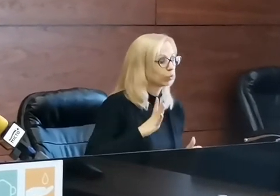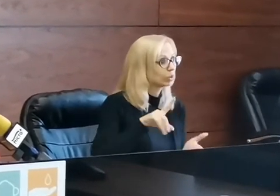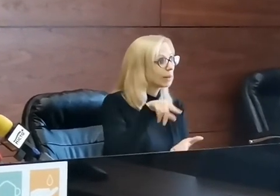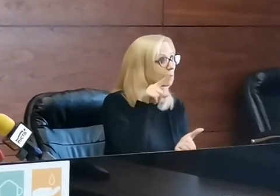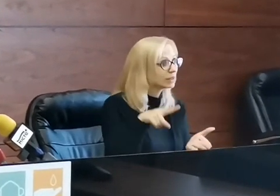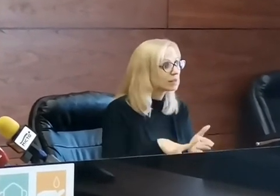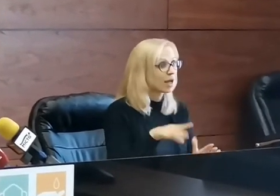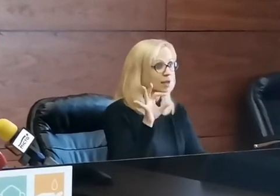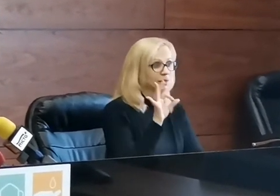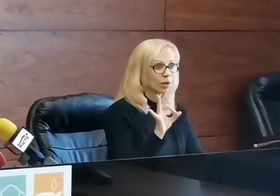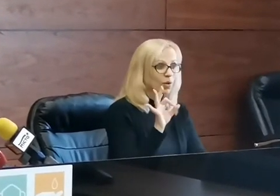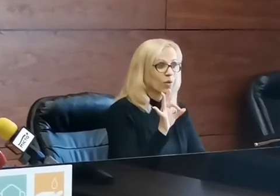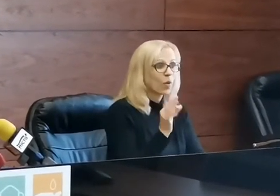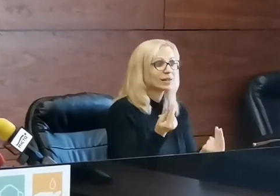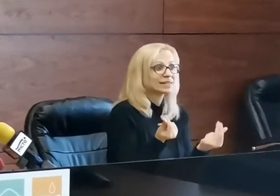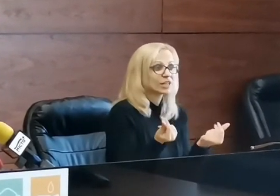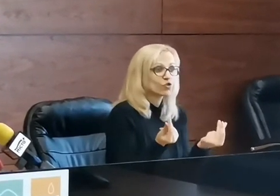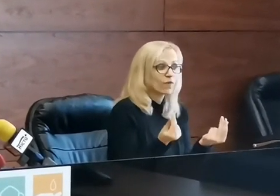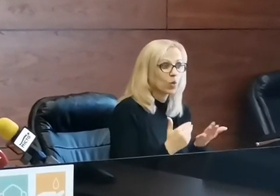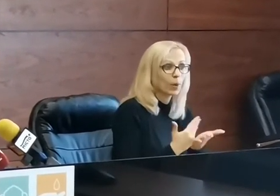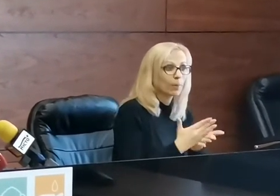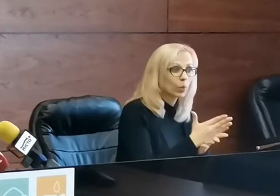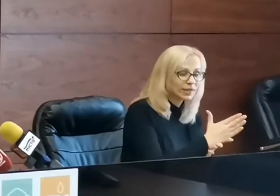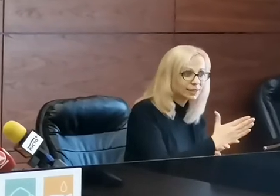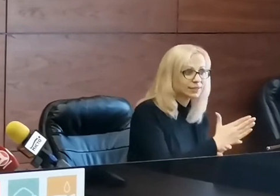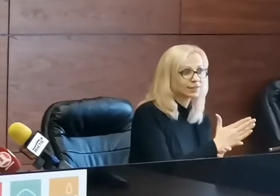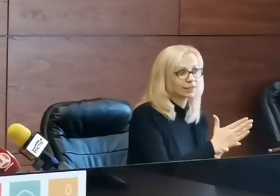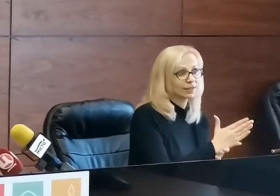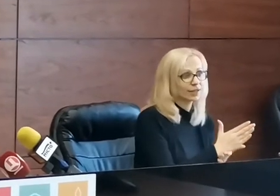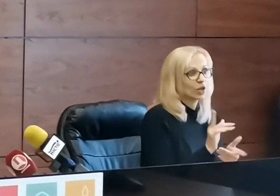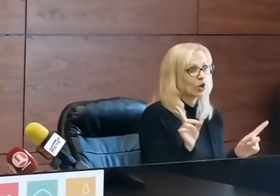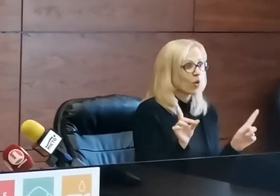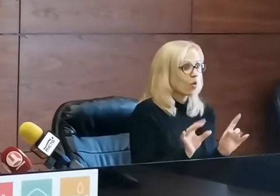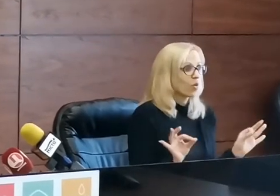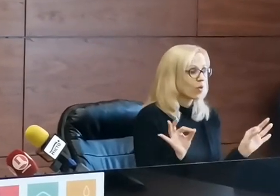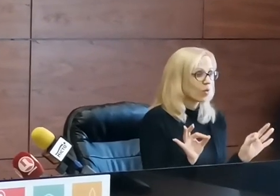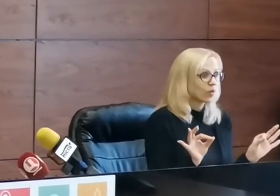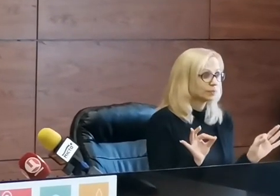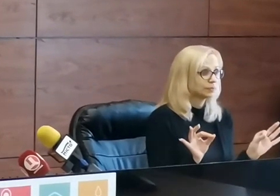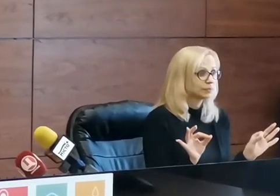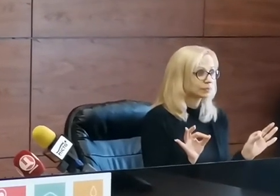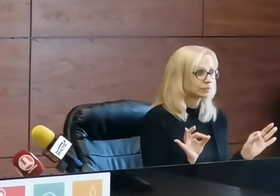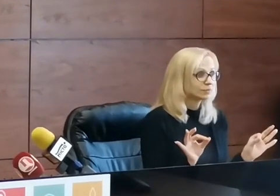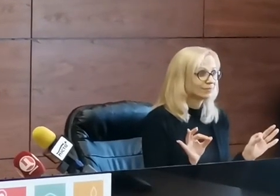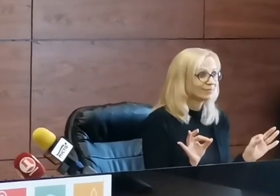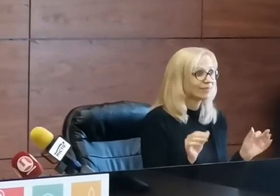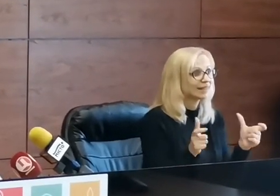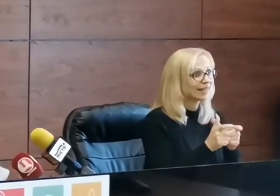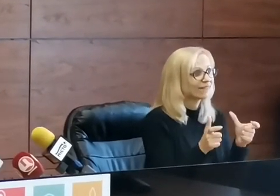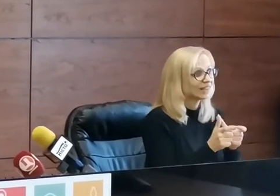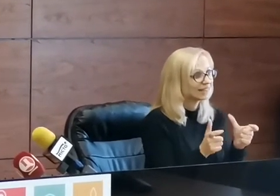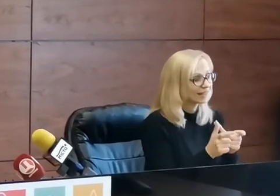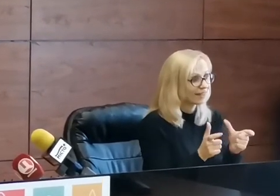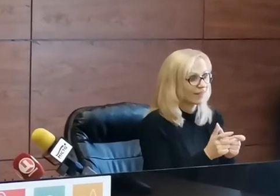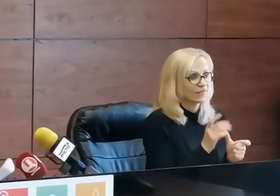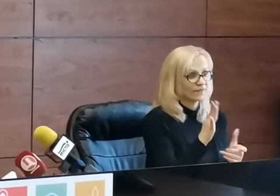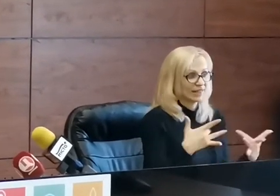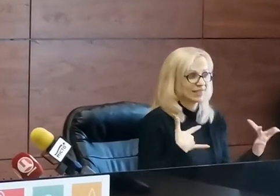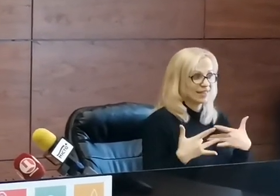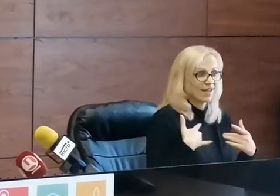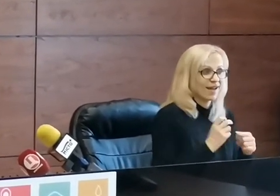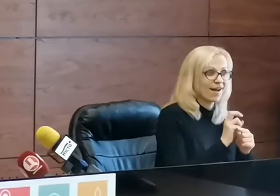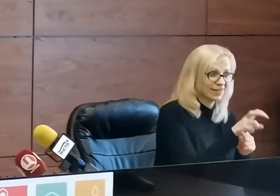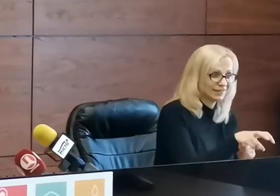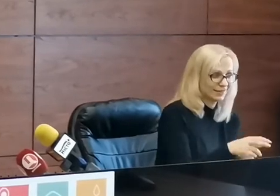щодо цінової політики, щодо квитків в театр.